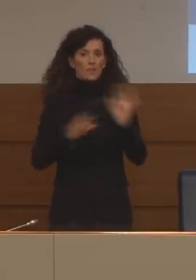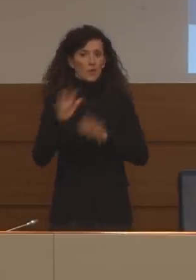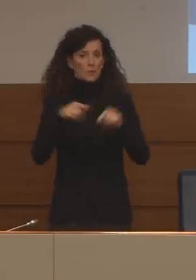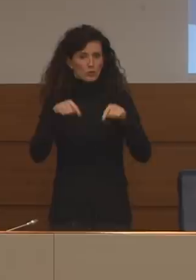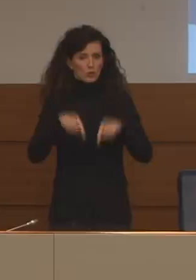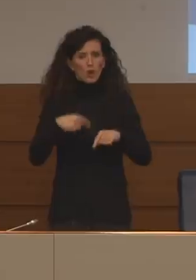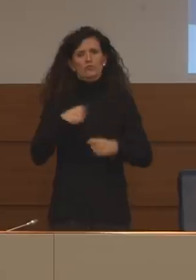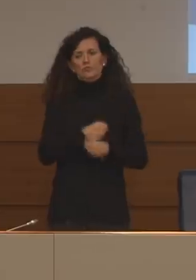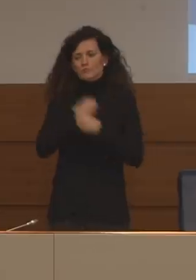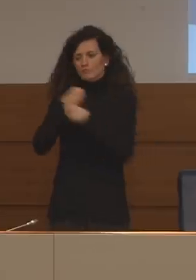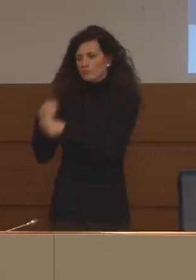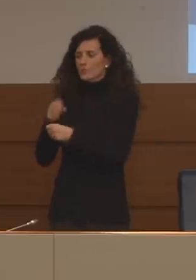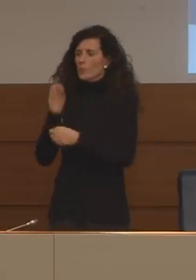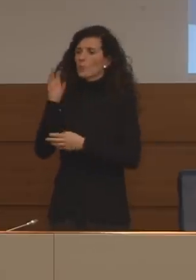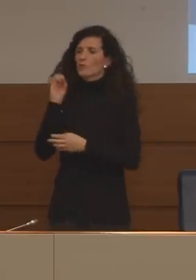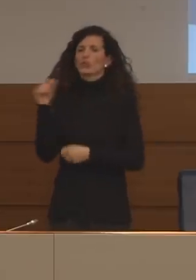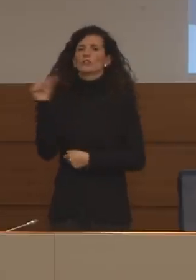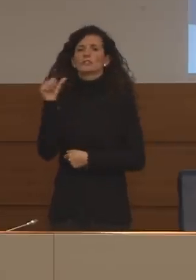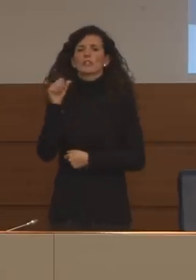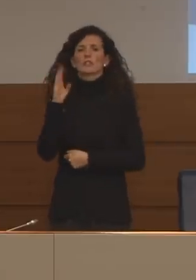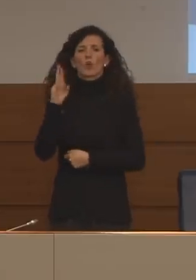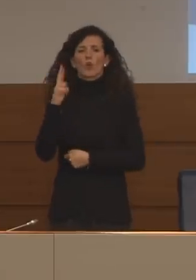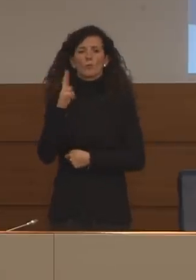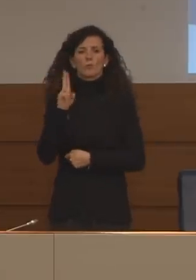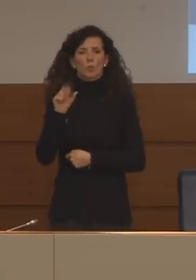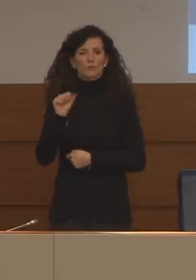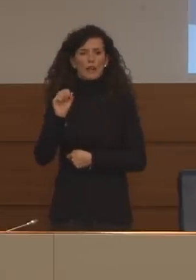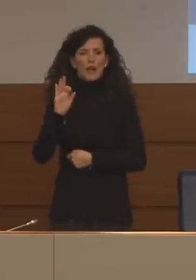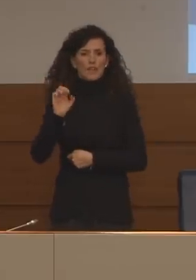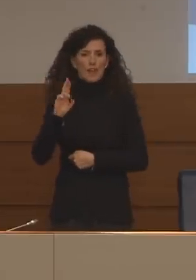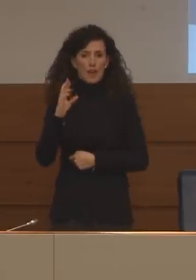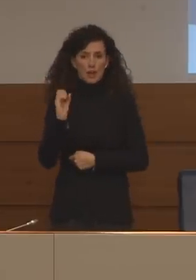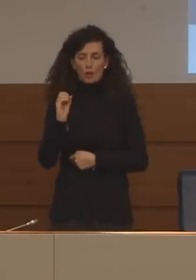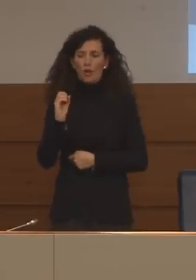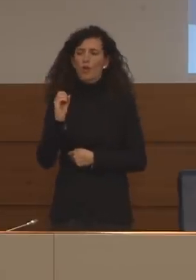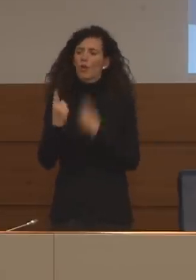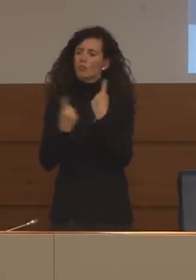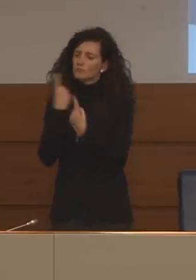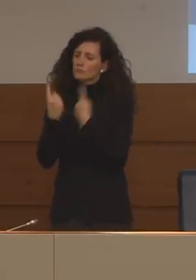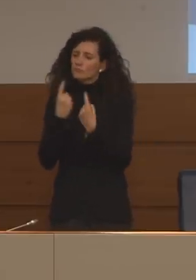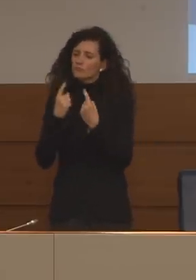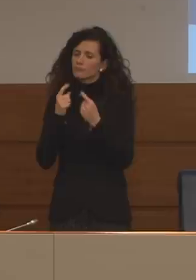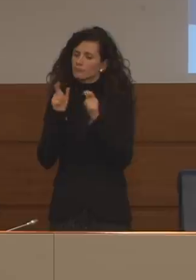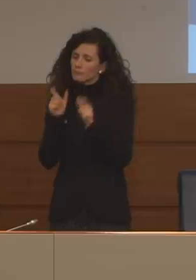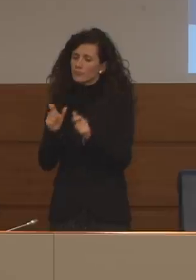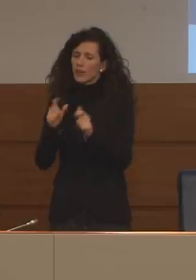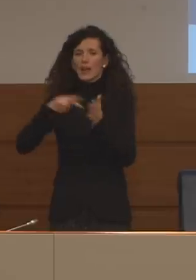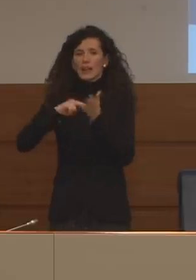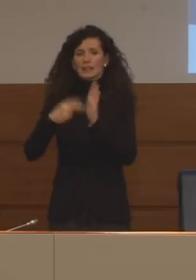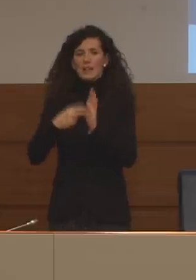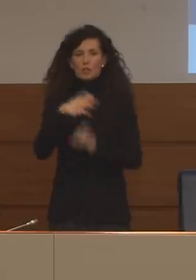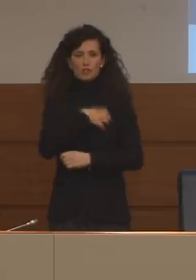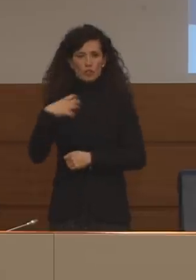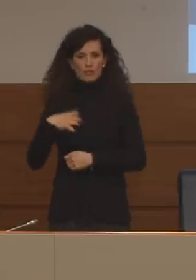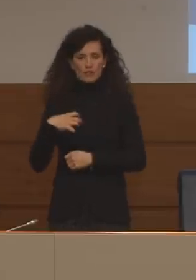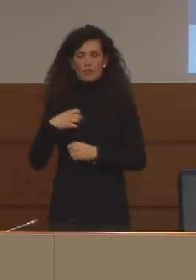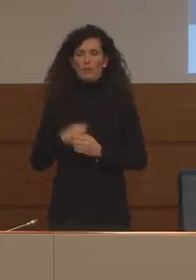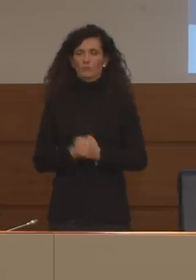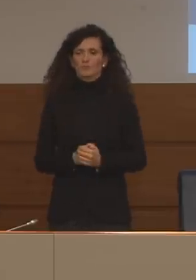al professor silvio brusaferro per gli aspetti di competenza tecnico scientifica